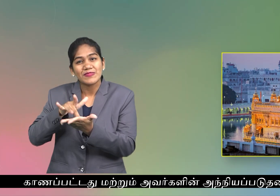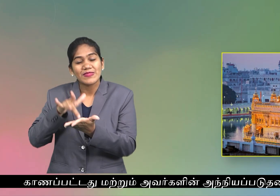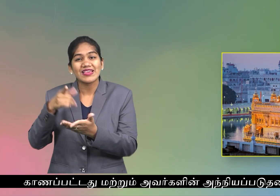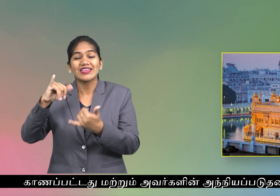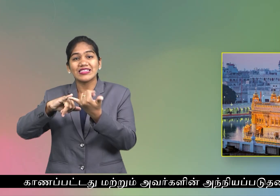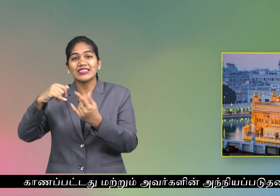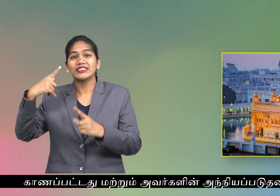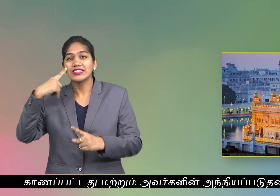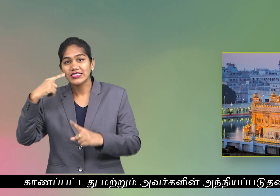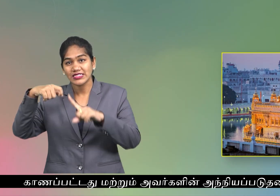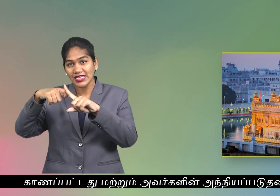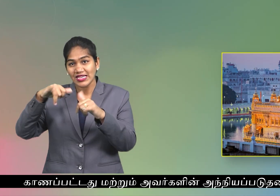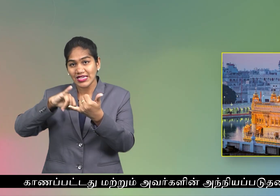அவர்களின் அந்நியப்படுதலை அதிகரித்தது.